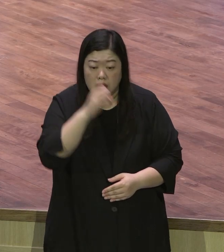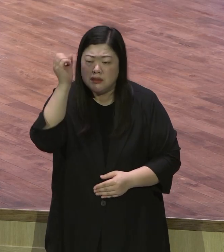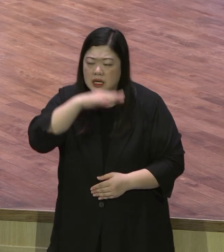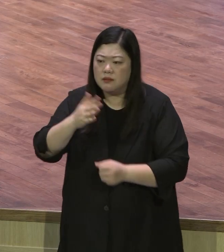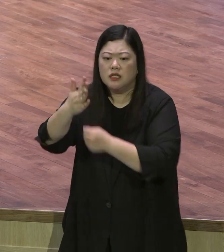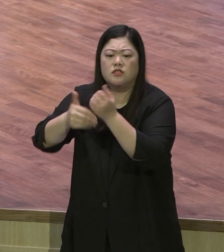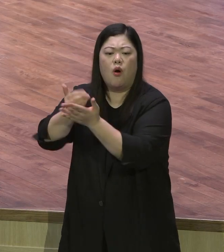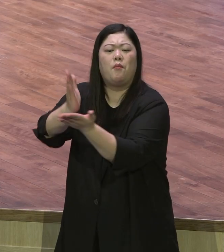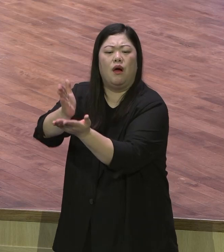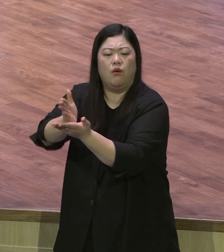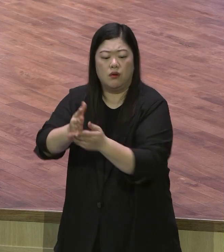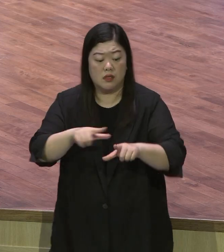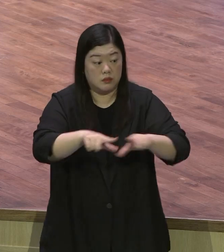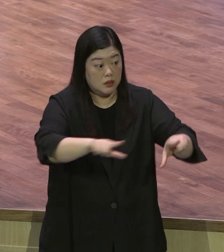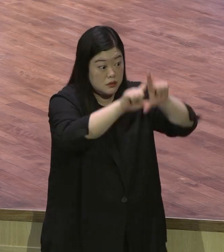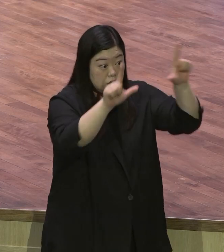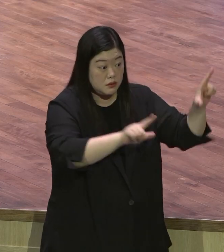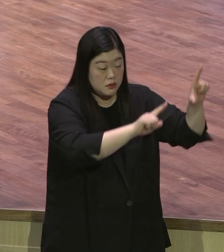벌벌벌벌 떨고 있는 게 아니고